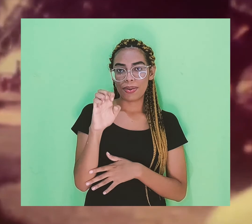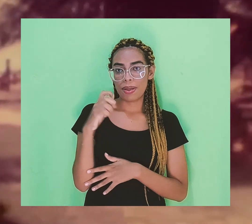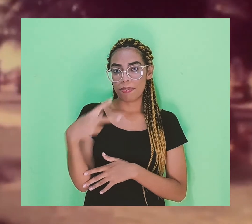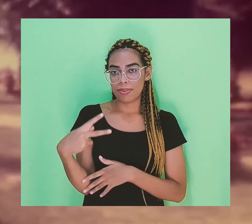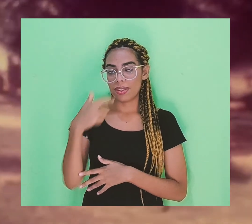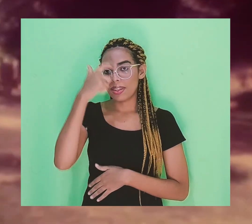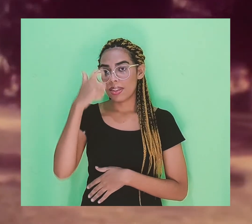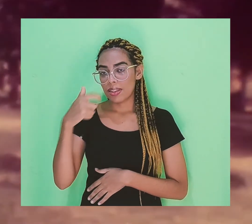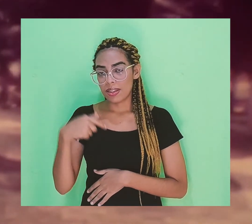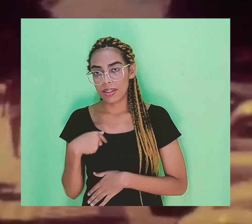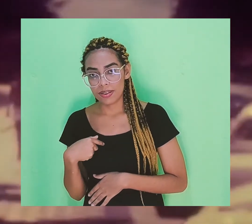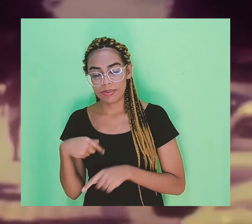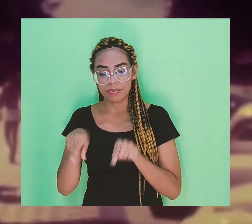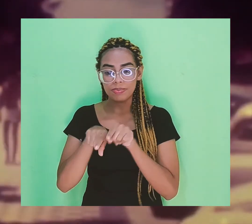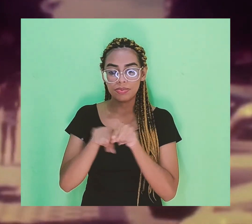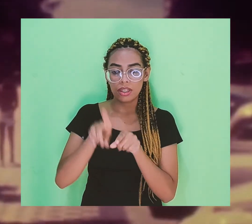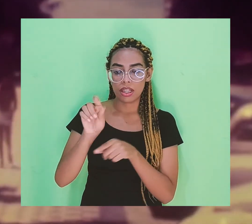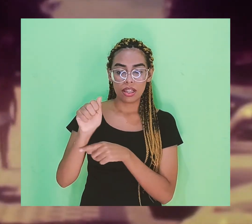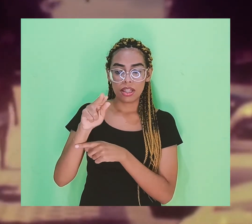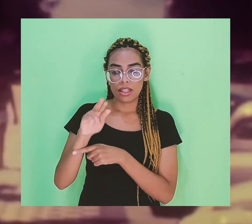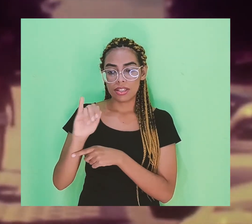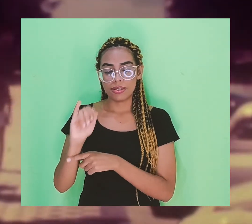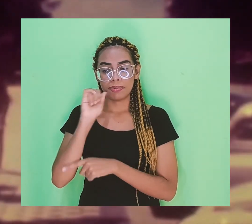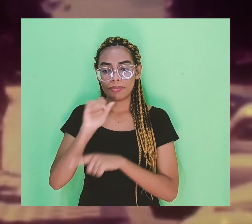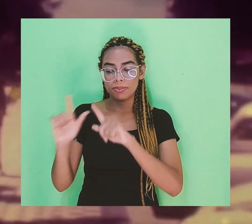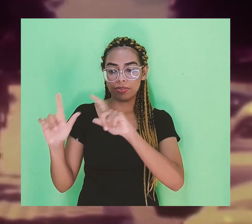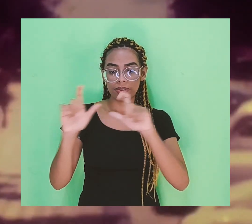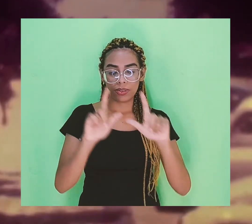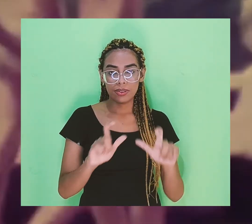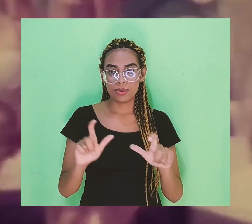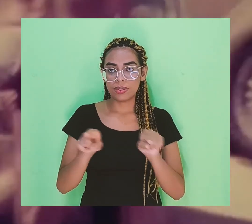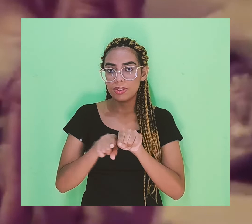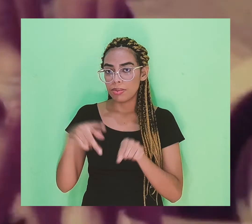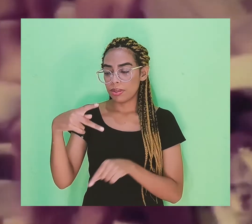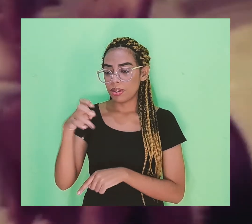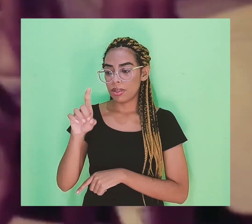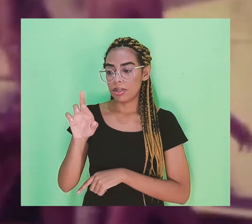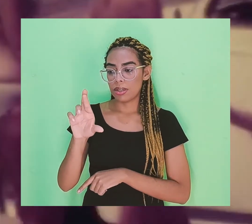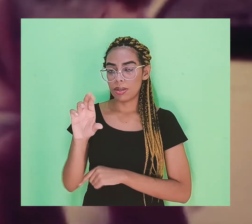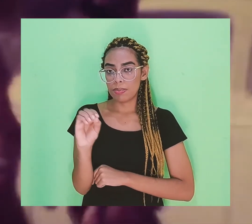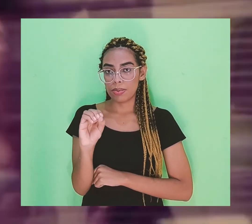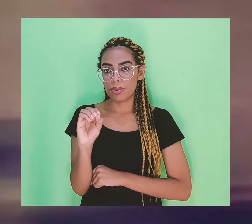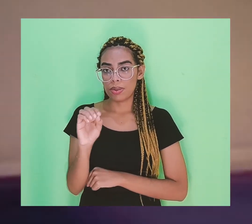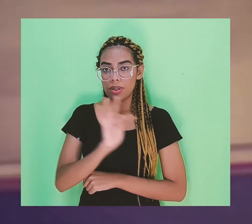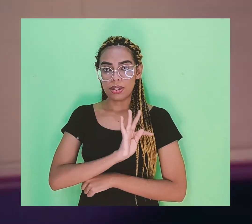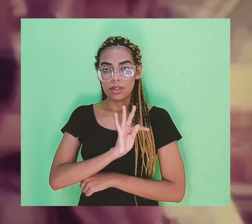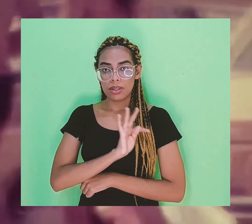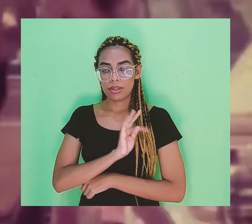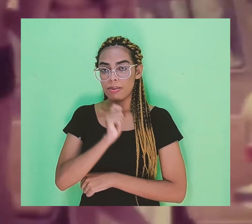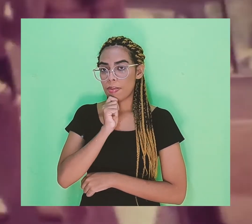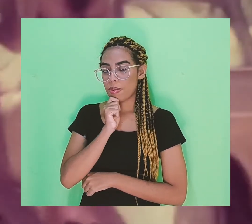Que Emily Guilherme, nossa produtora, Dani Duarte, nossa fotógrafa, Pedro Milho Sá do Ceará, nosso técnico de